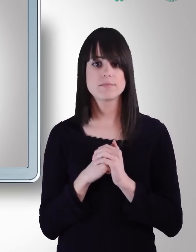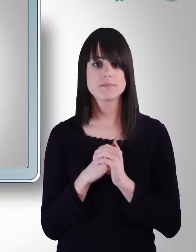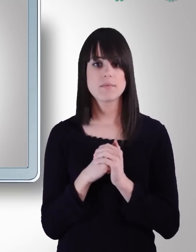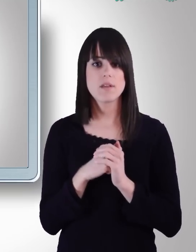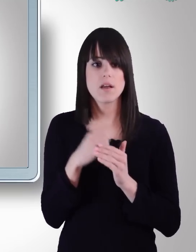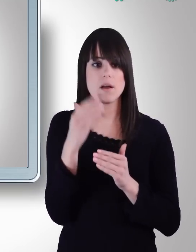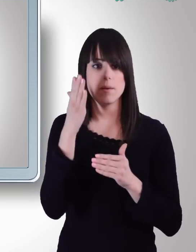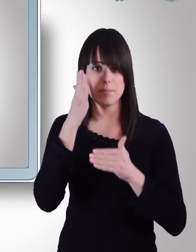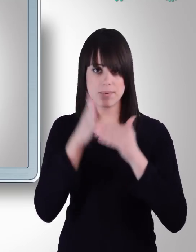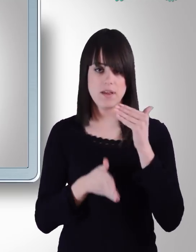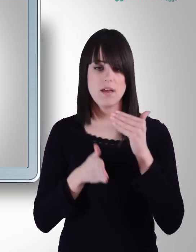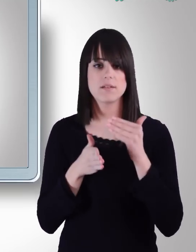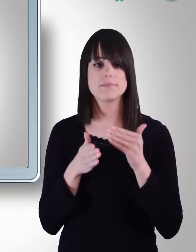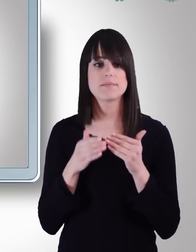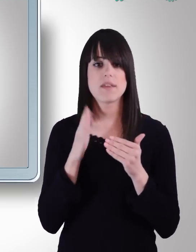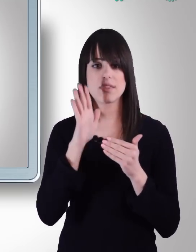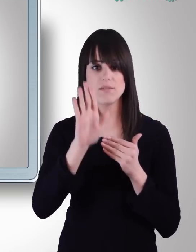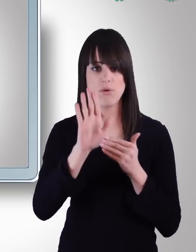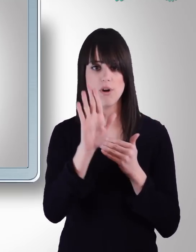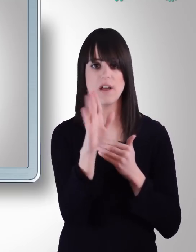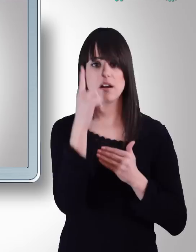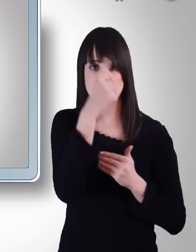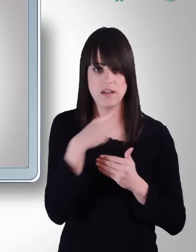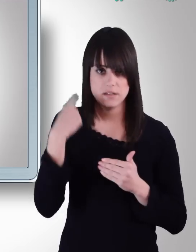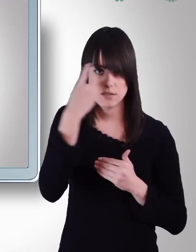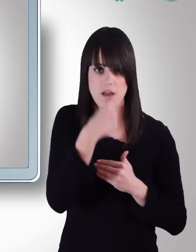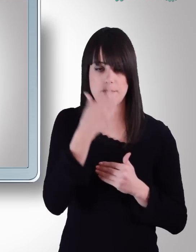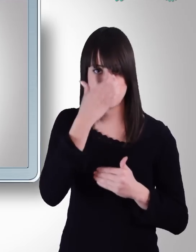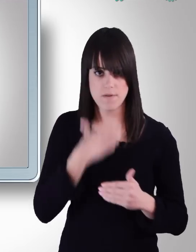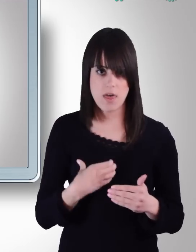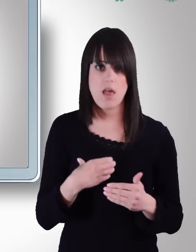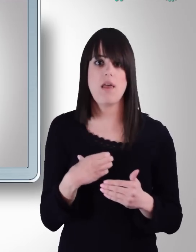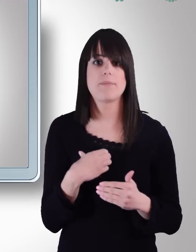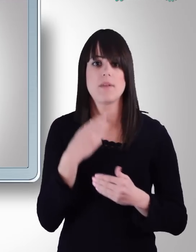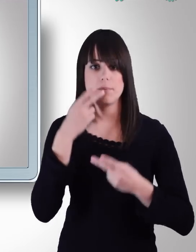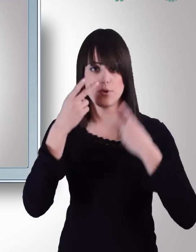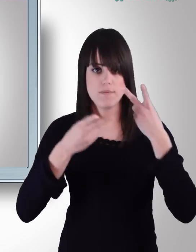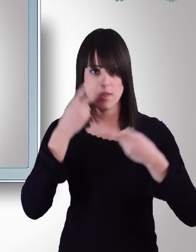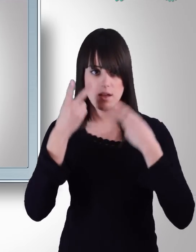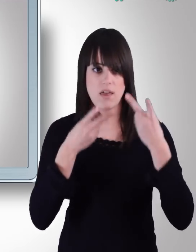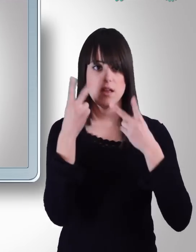Poslednja opcija označava vaš profil i pregled fotografija koje ste vi objavili.